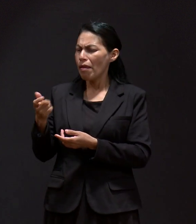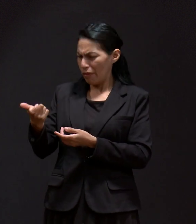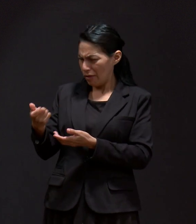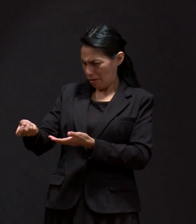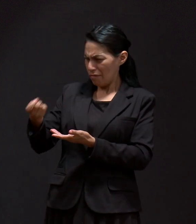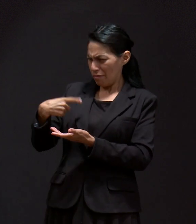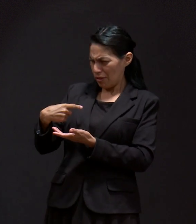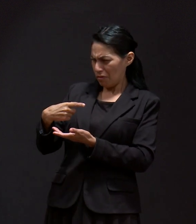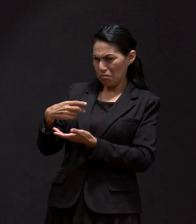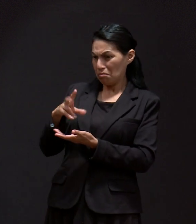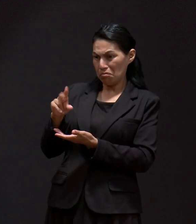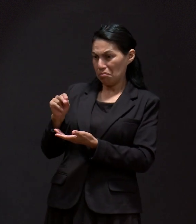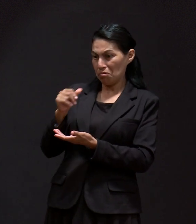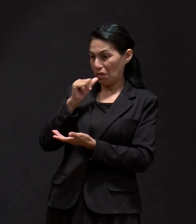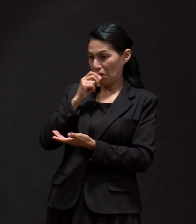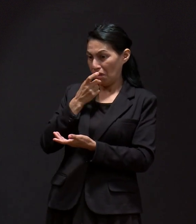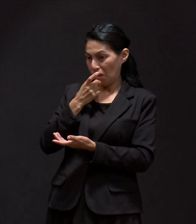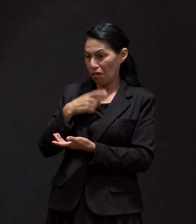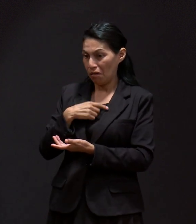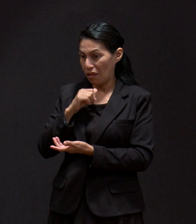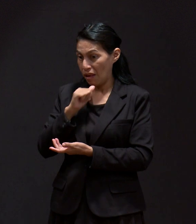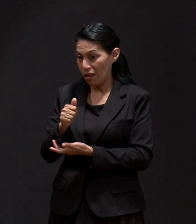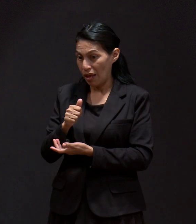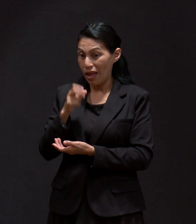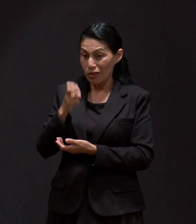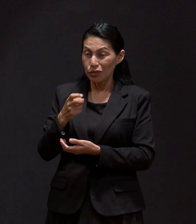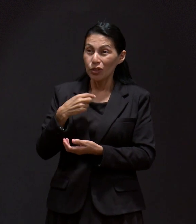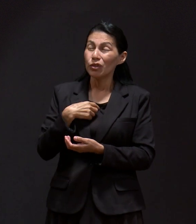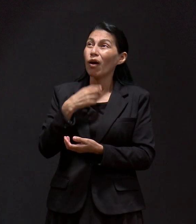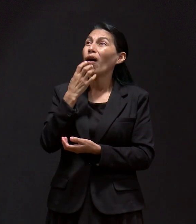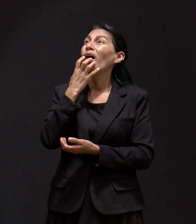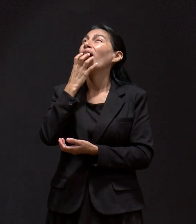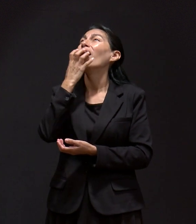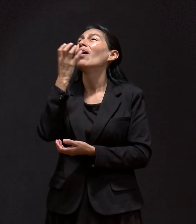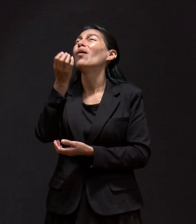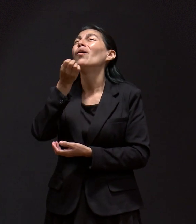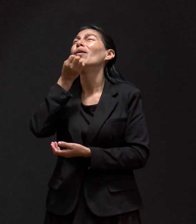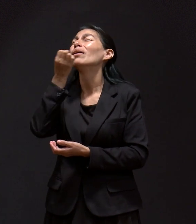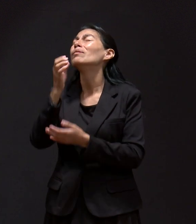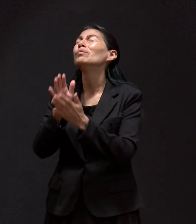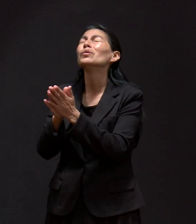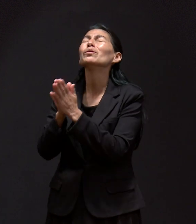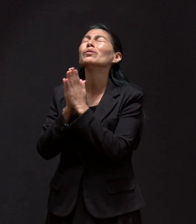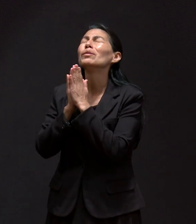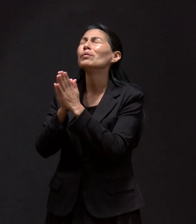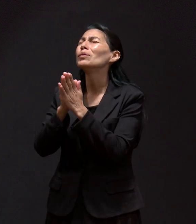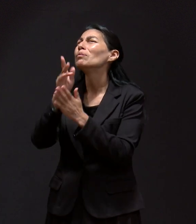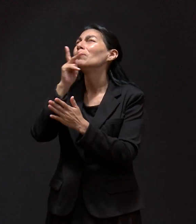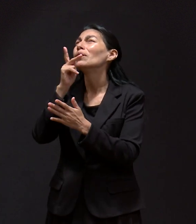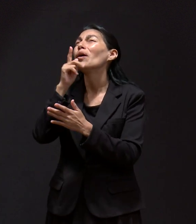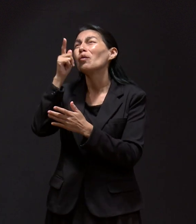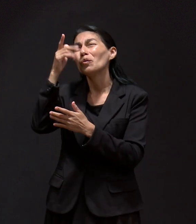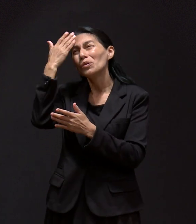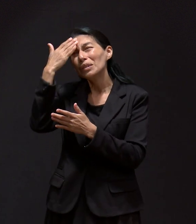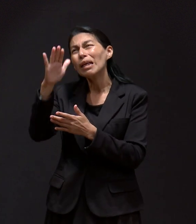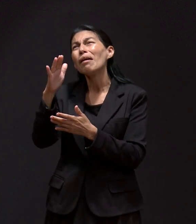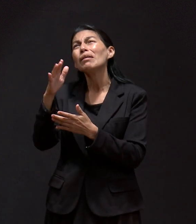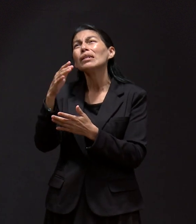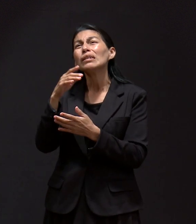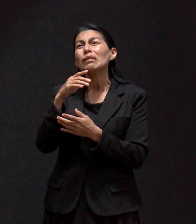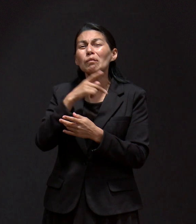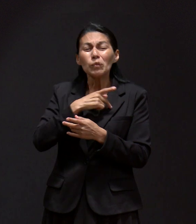el dinero para el pasaje y vamos a platicarlo así que yo tuve que yo clame a dios y le dije padre mío y tú sabes